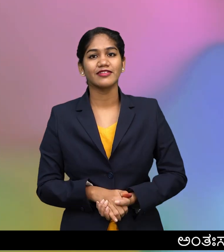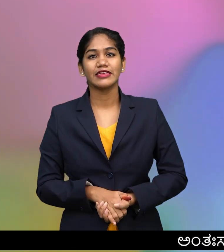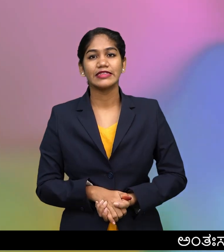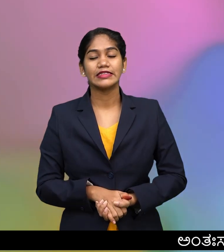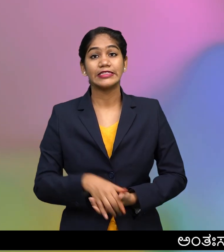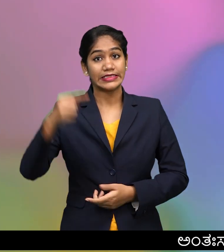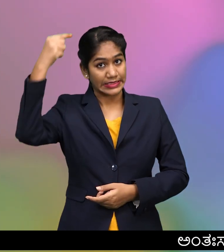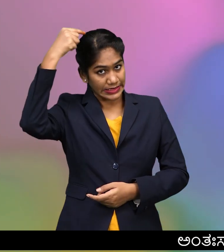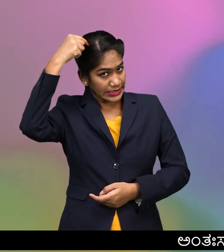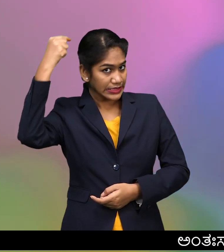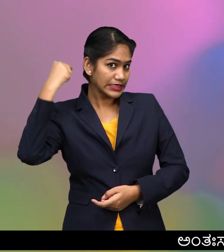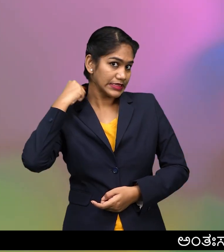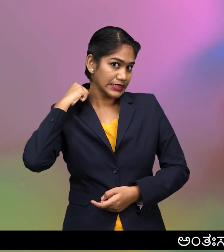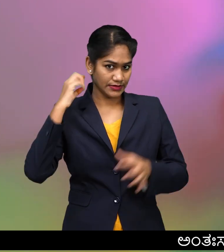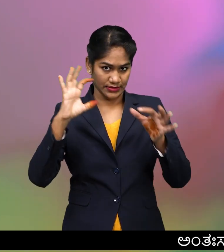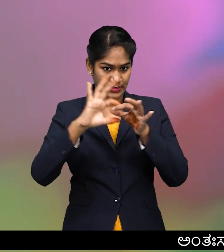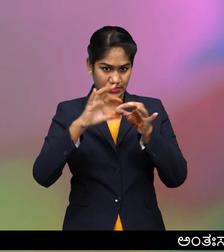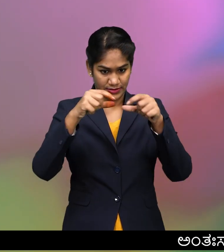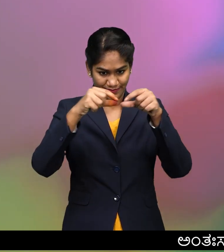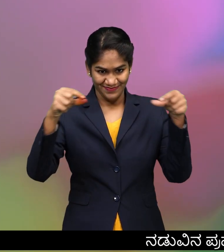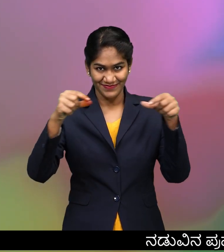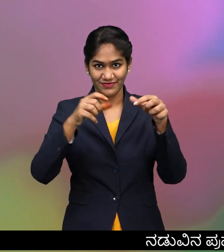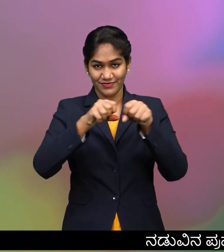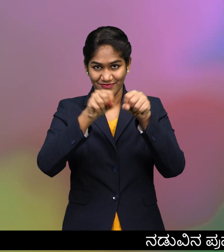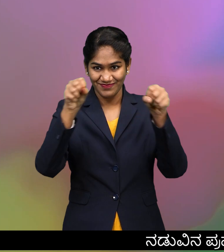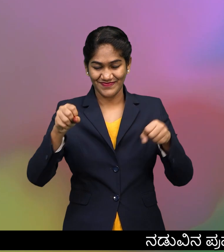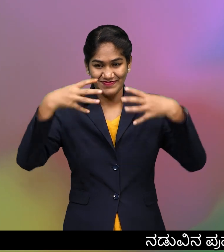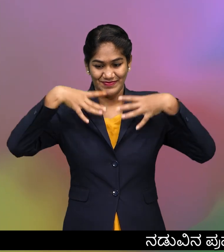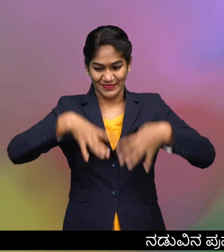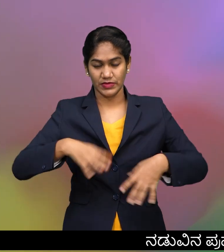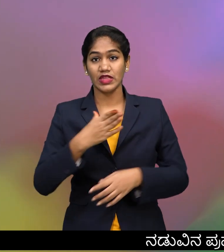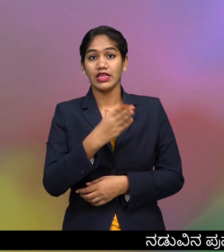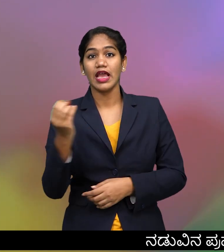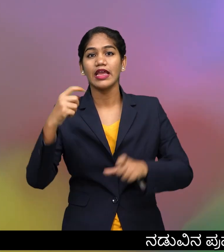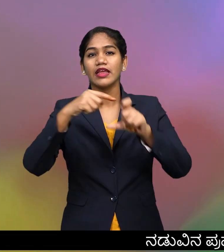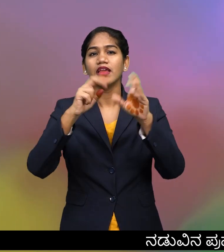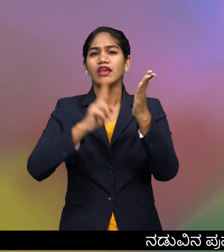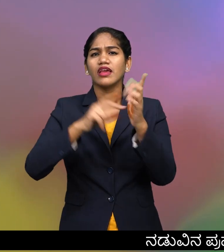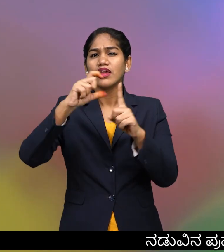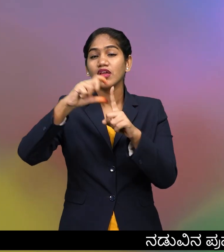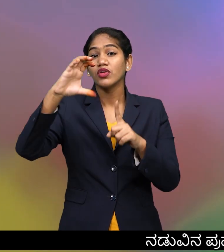ಅಂತಹ ಸ್ರಾವಕ ವ್ಯವಸ್ಥೆಯ ನಡುವಿನ ಪ್ರಮುಖ ಕೊಂಡಿಯಾಗಿದೆ.